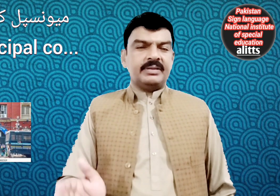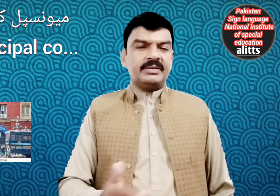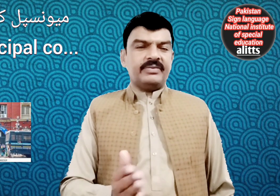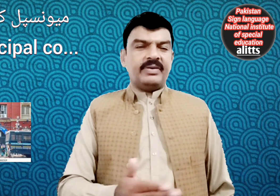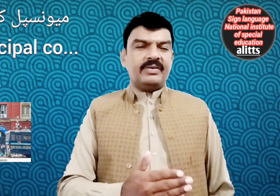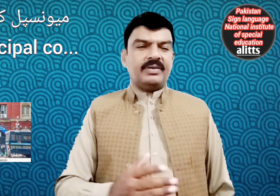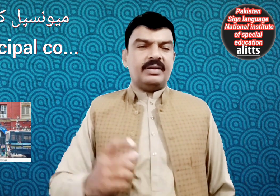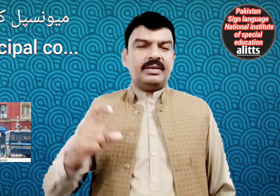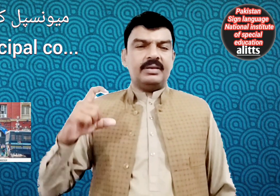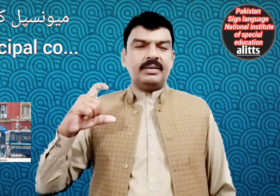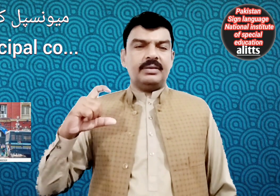सफाई वाली